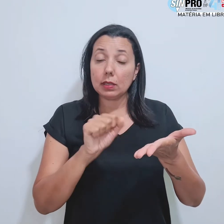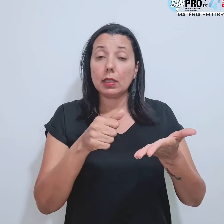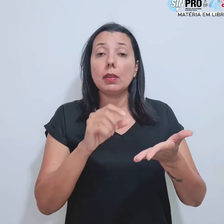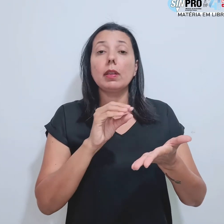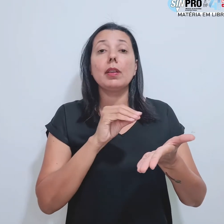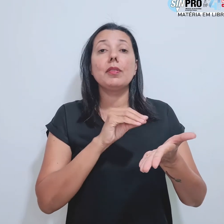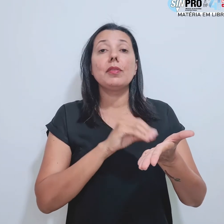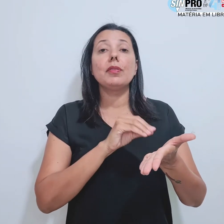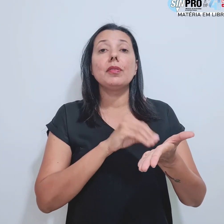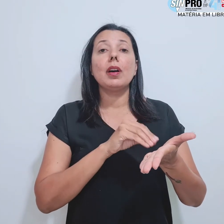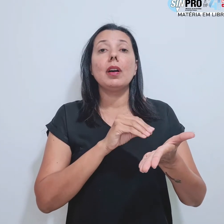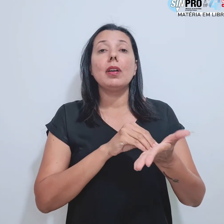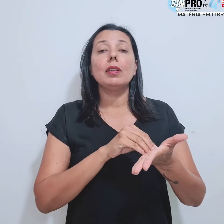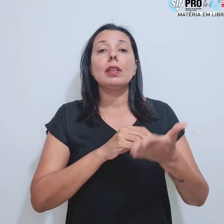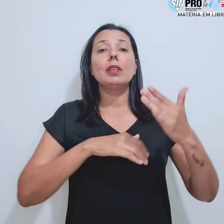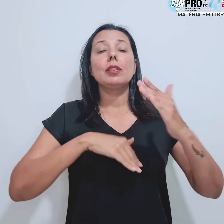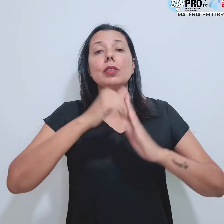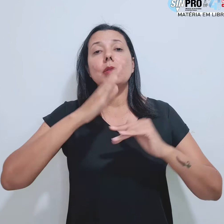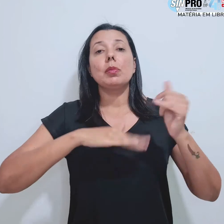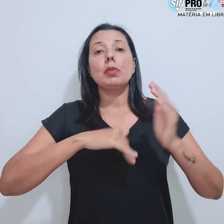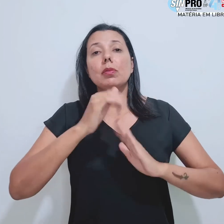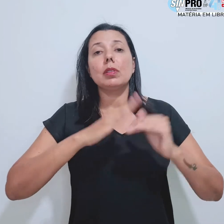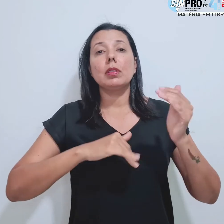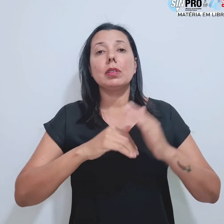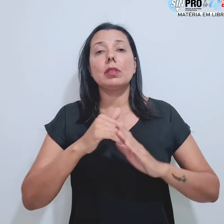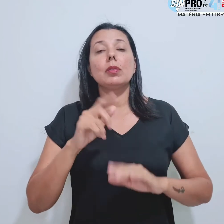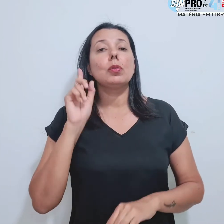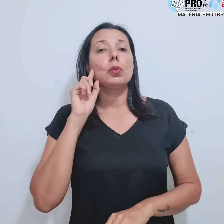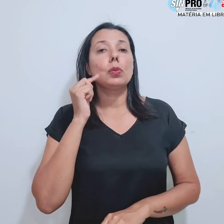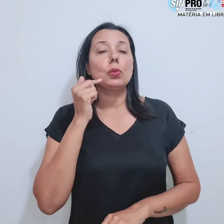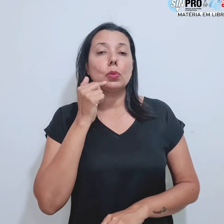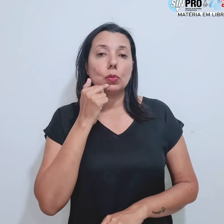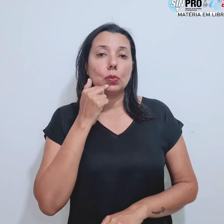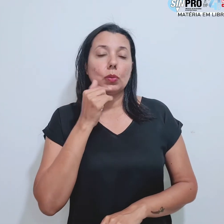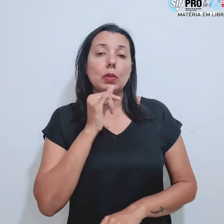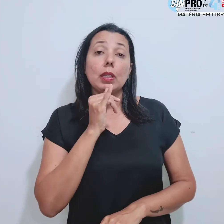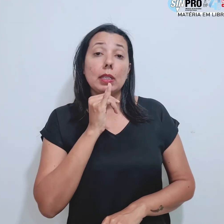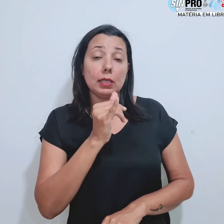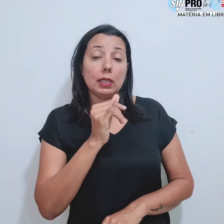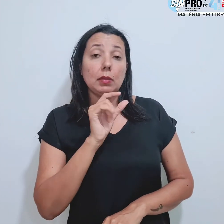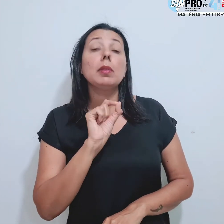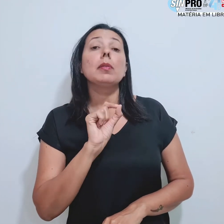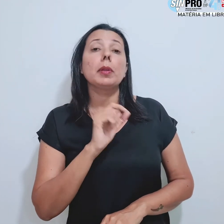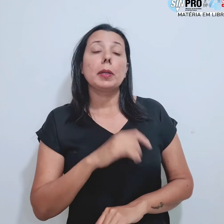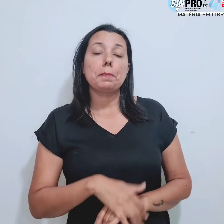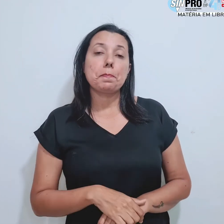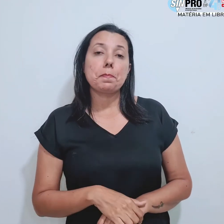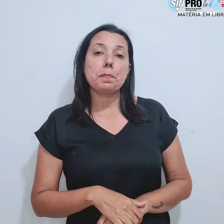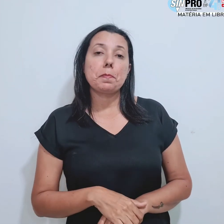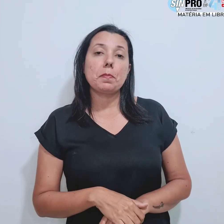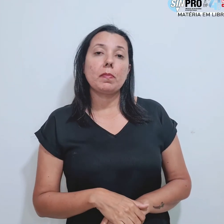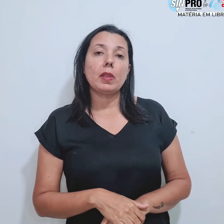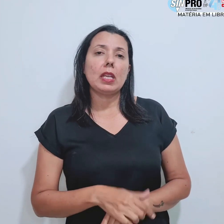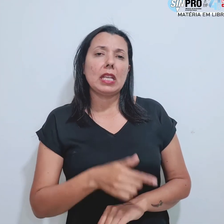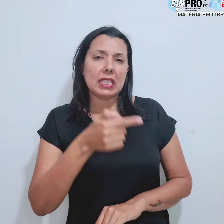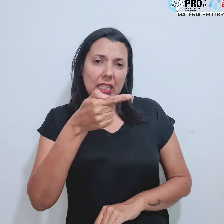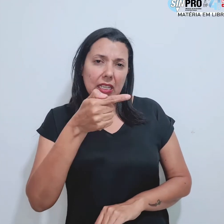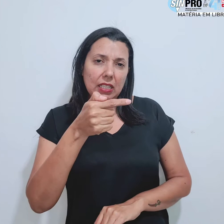é a falta de profissionalização dos surdos. Um exemplo disso é que apenas